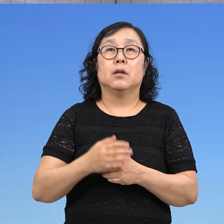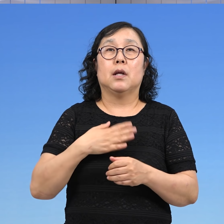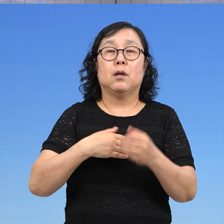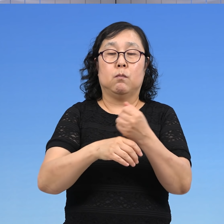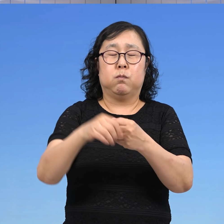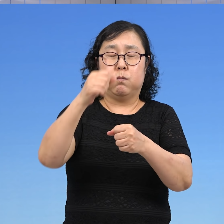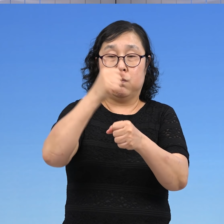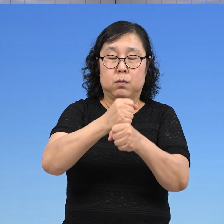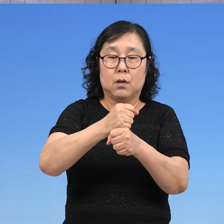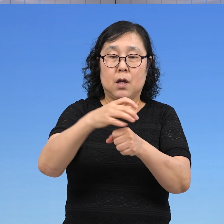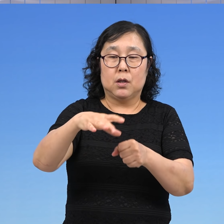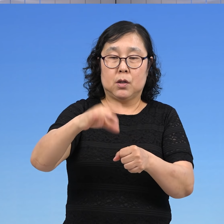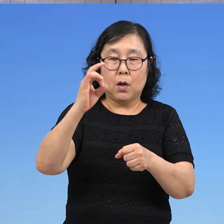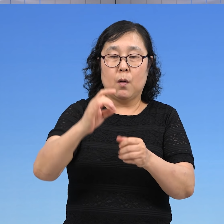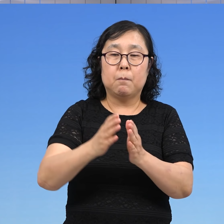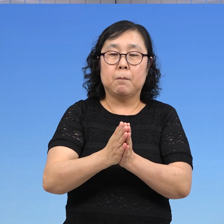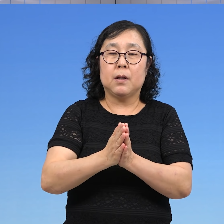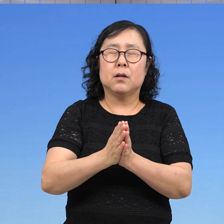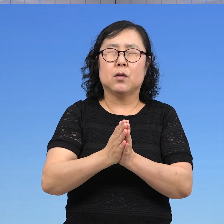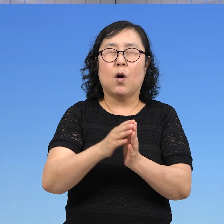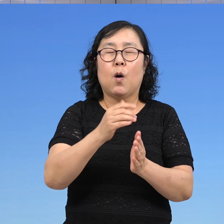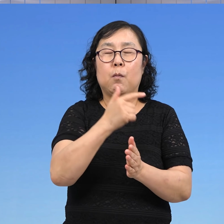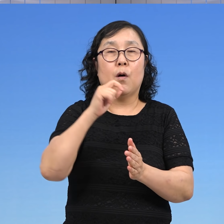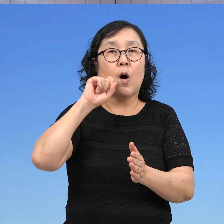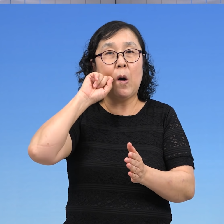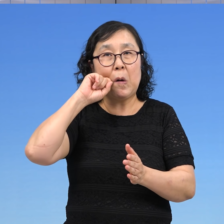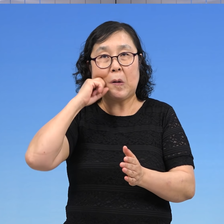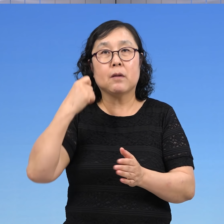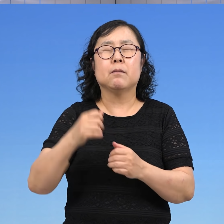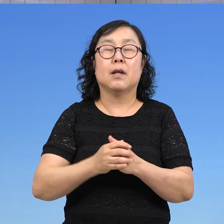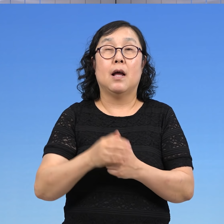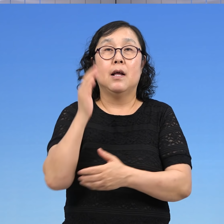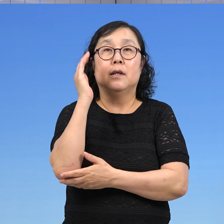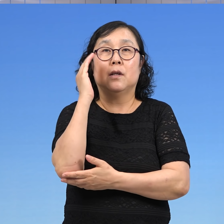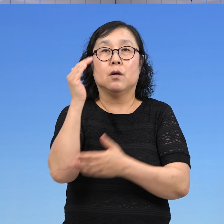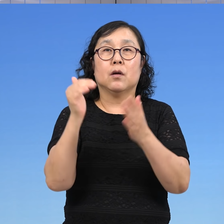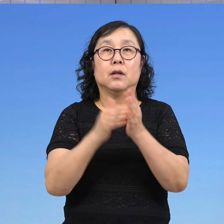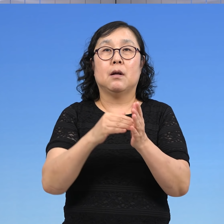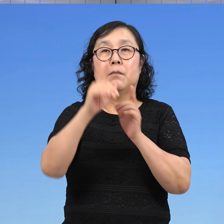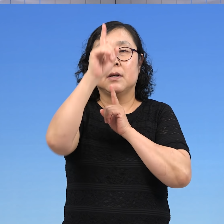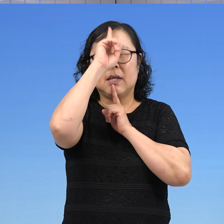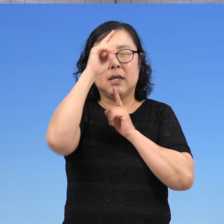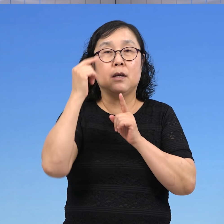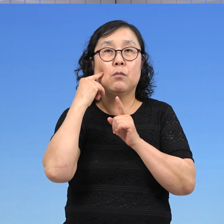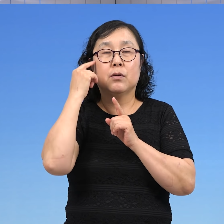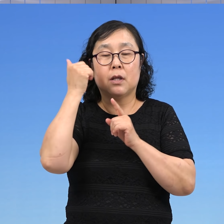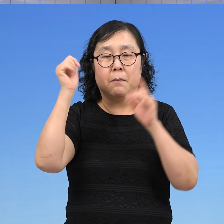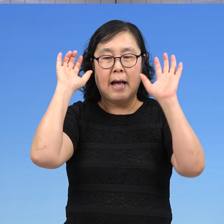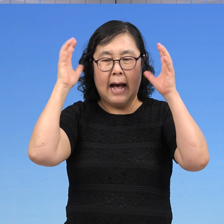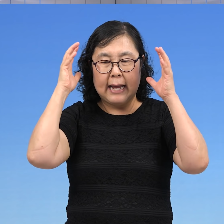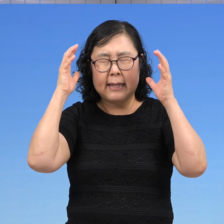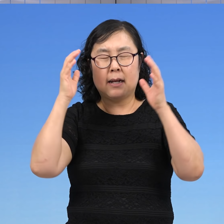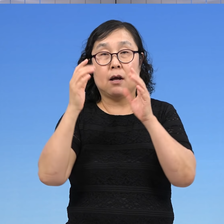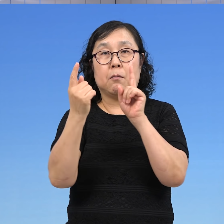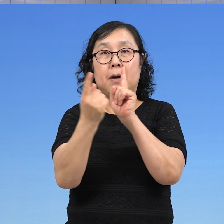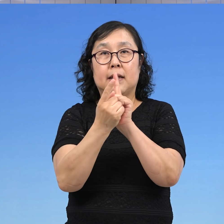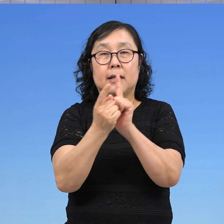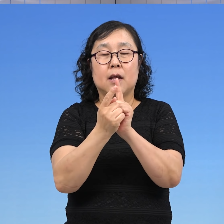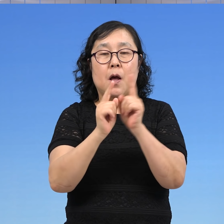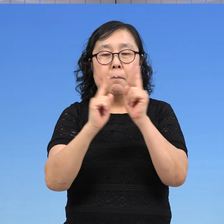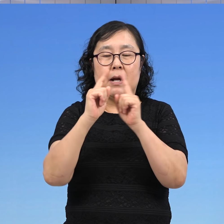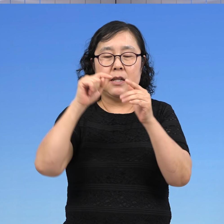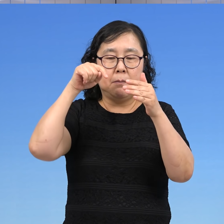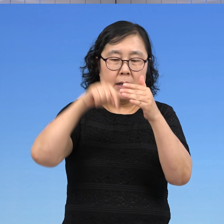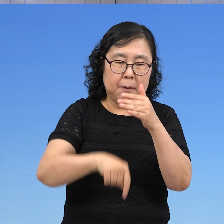힘들었습니다 점만 분단 아줌마들이 뭐 이렇게 까다로운 지 몰랐어요 뭐 설계만 하고 나면 각 이찬수 목사는 그 애들하고 만 상대